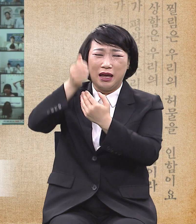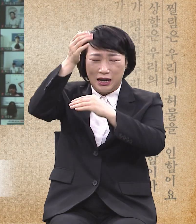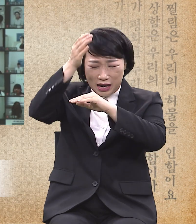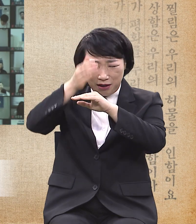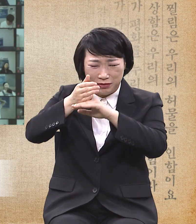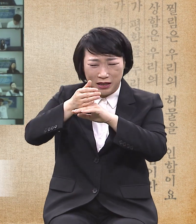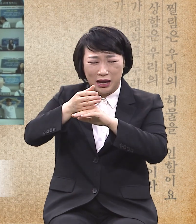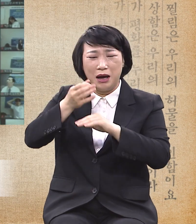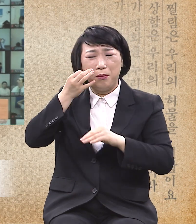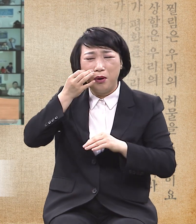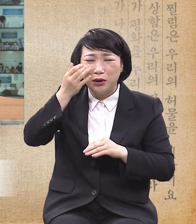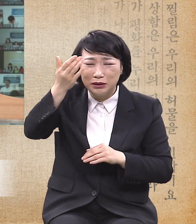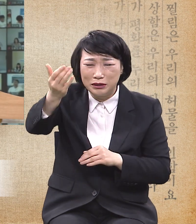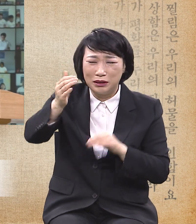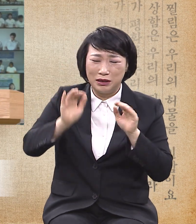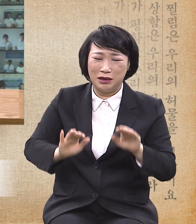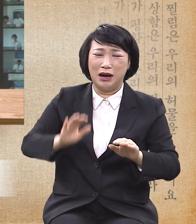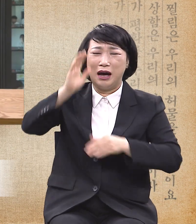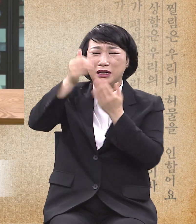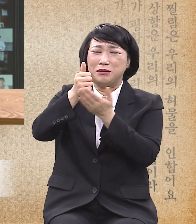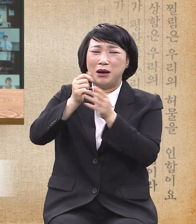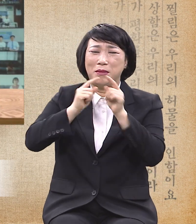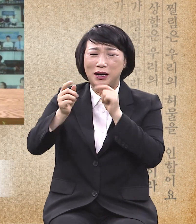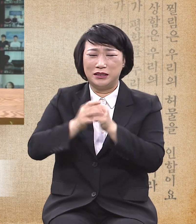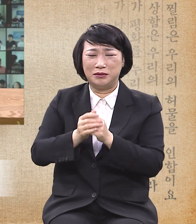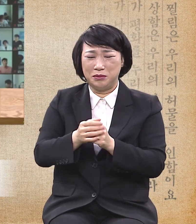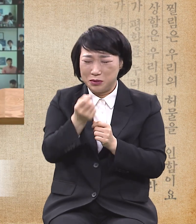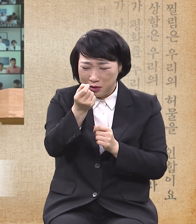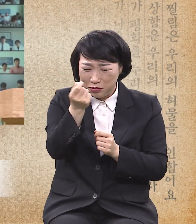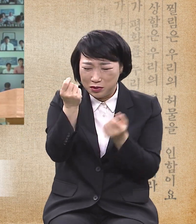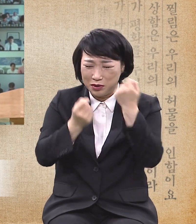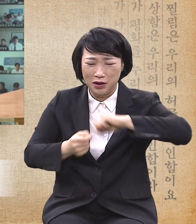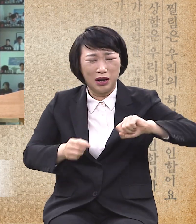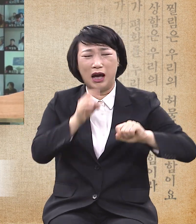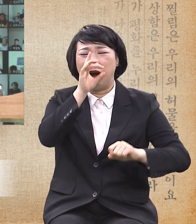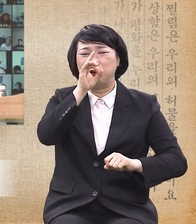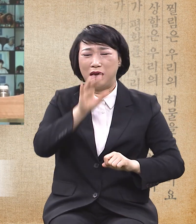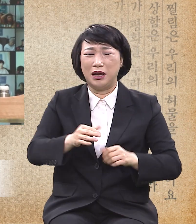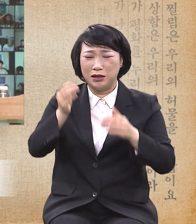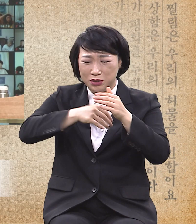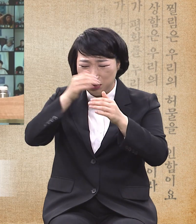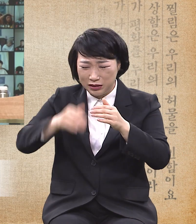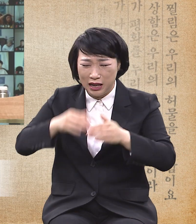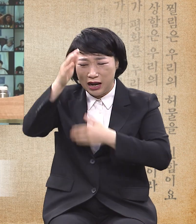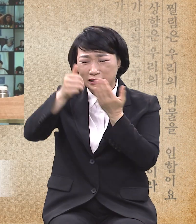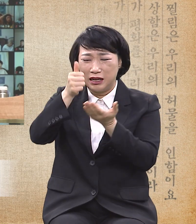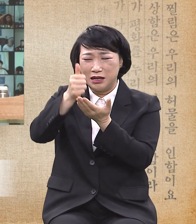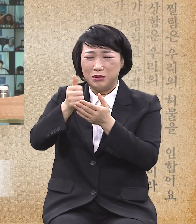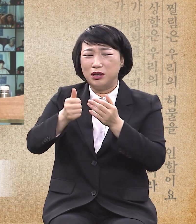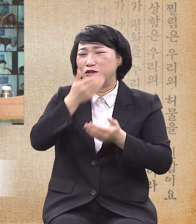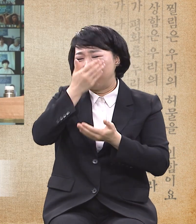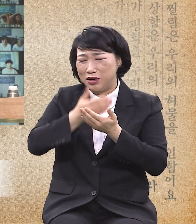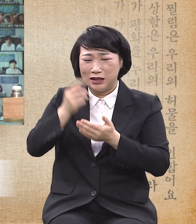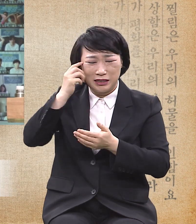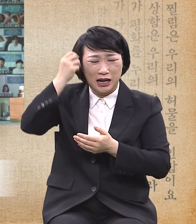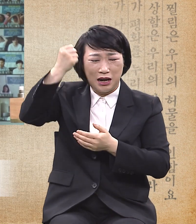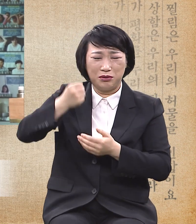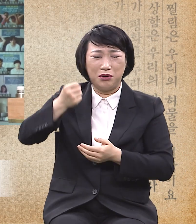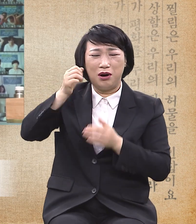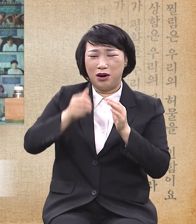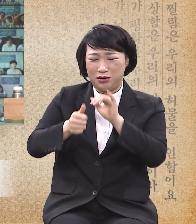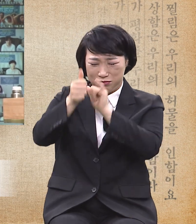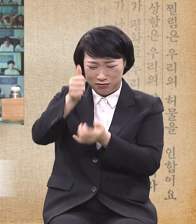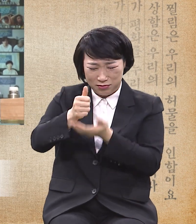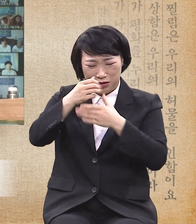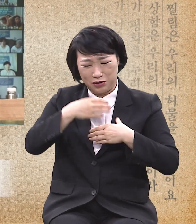감사에 표현하면서 하나님 말씀의 일획도 범할 수 없는 절대 하나님을 존귀하게 여기고